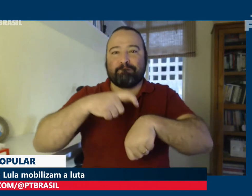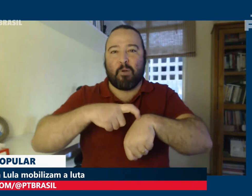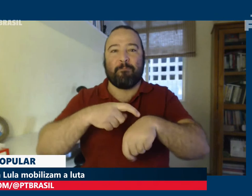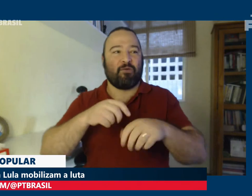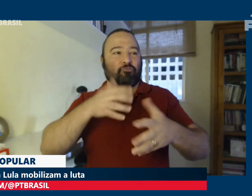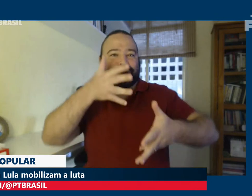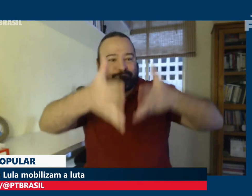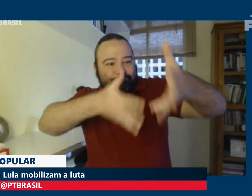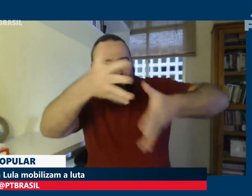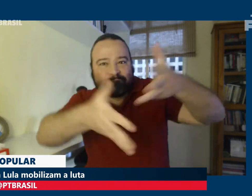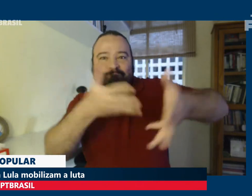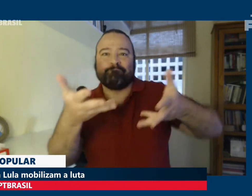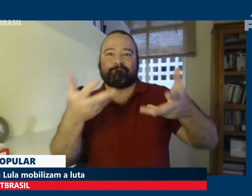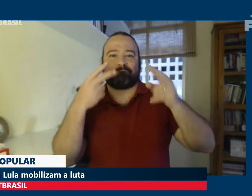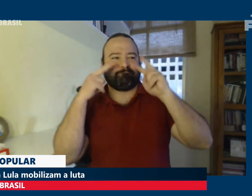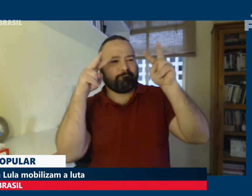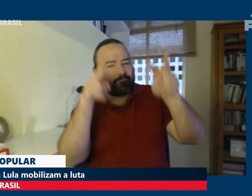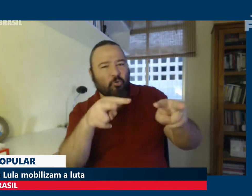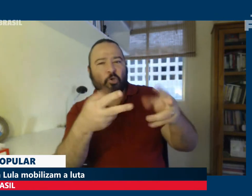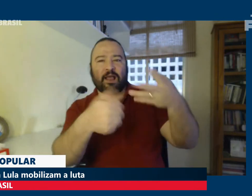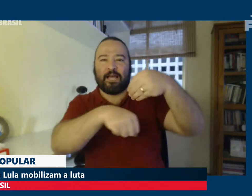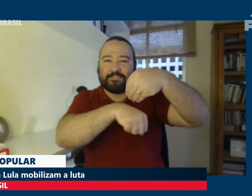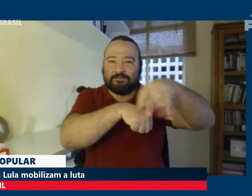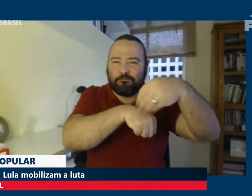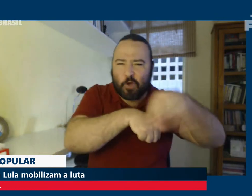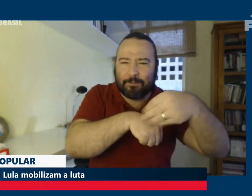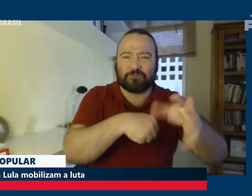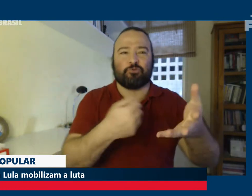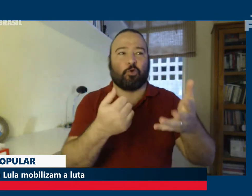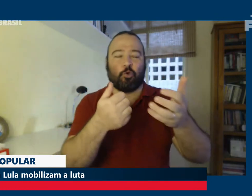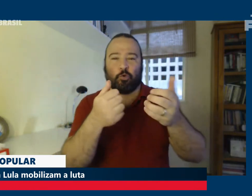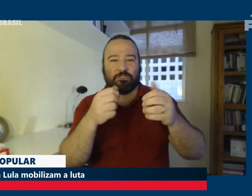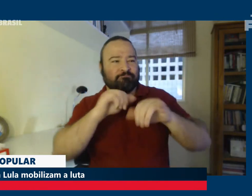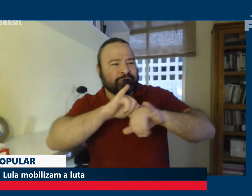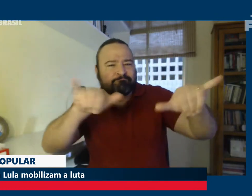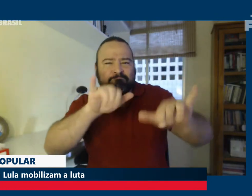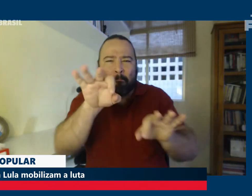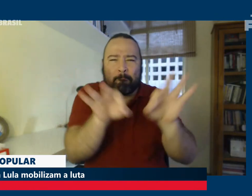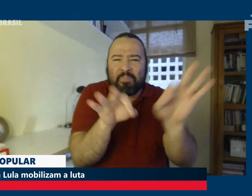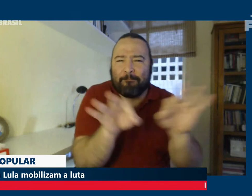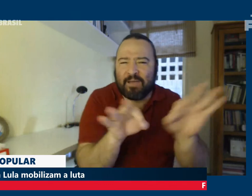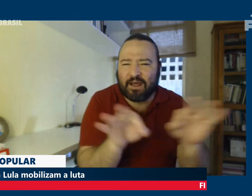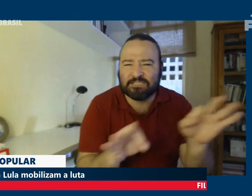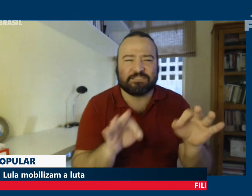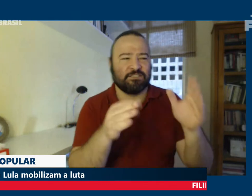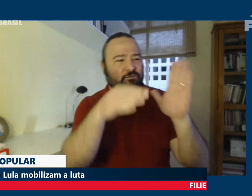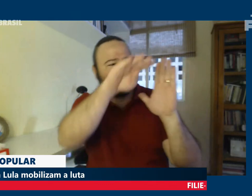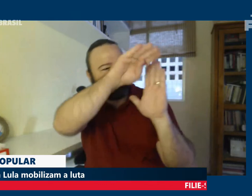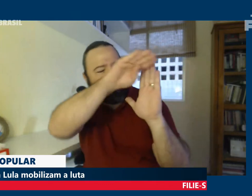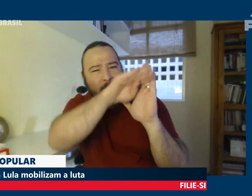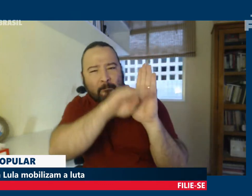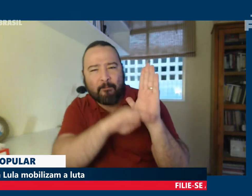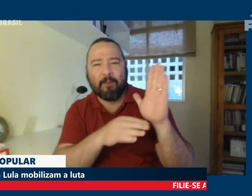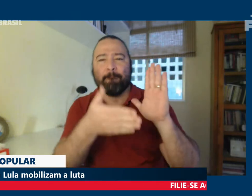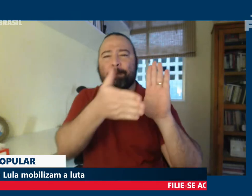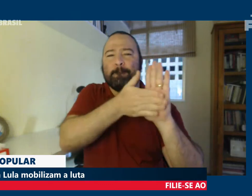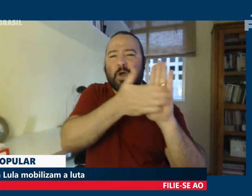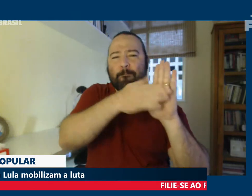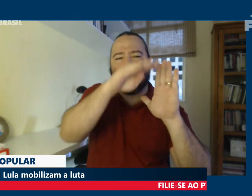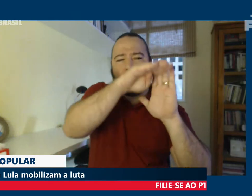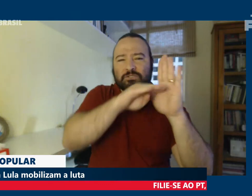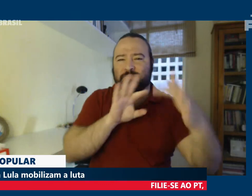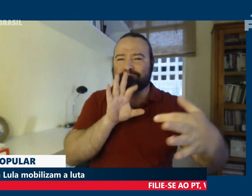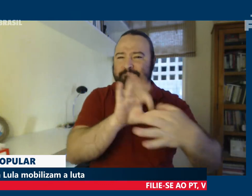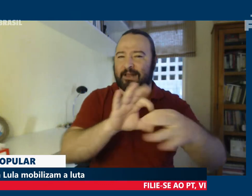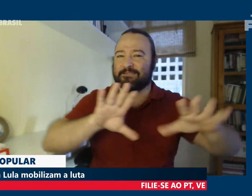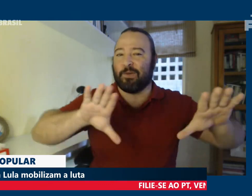então nós precisamos compreender que a língua de sinais precisa ter